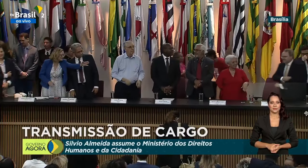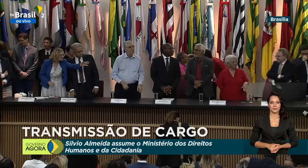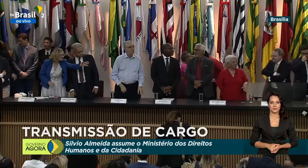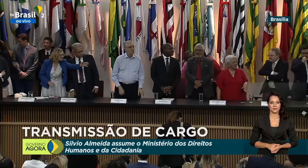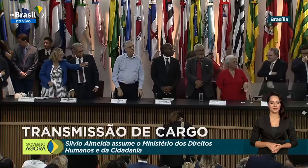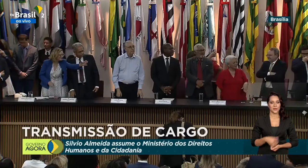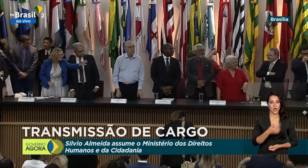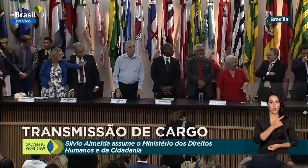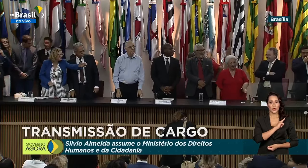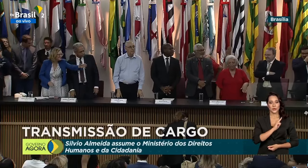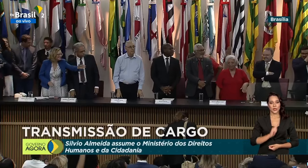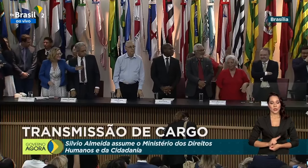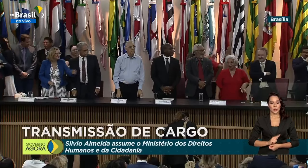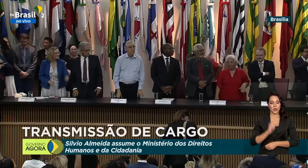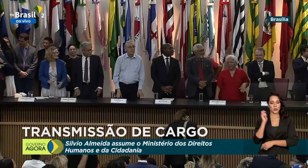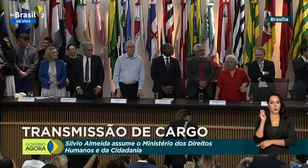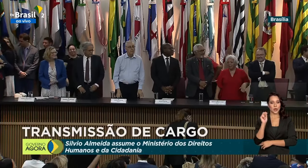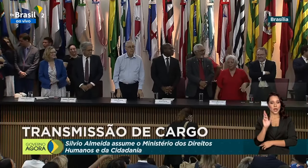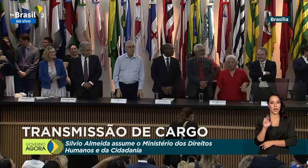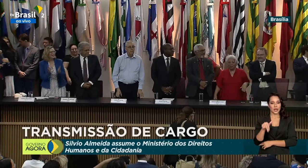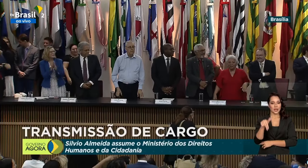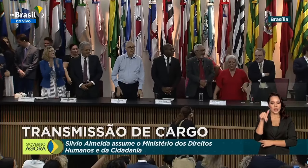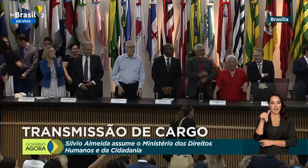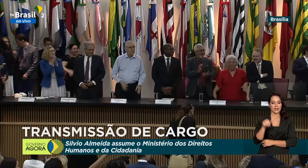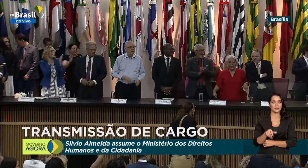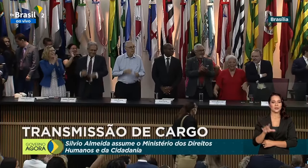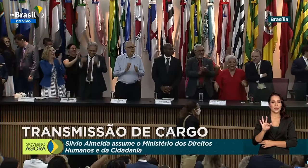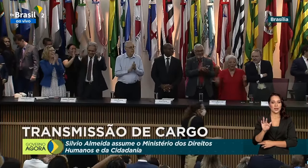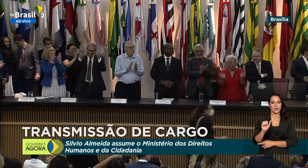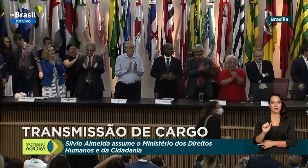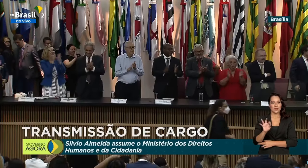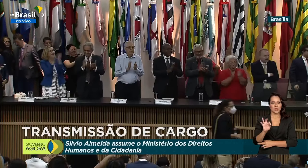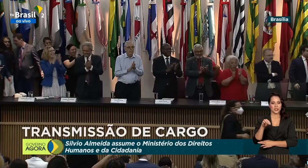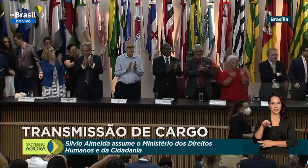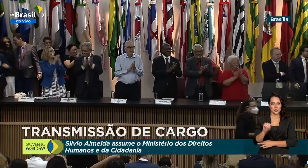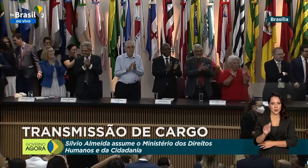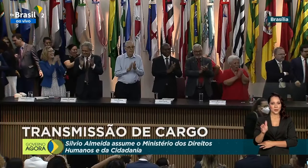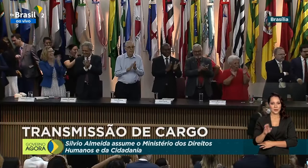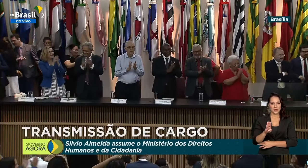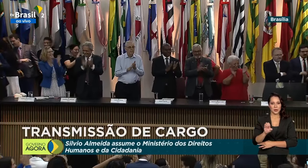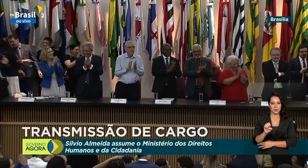Governadora do Rio Grande do Norte Fátima Bezerra